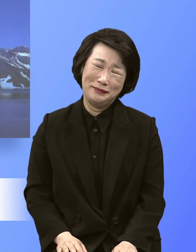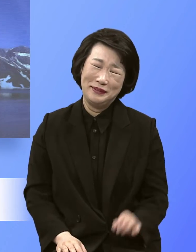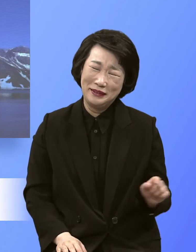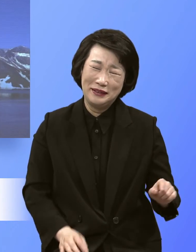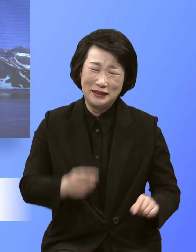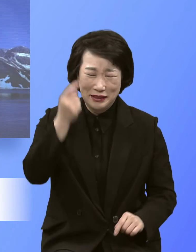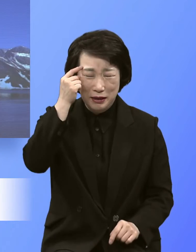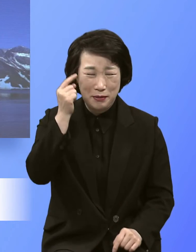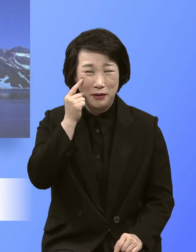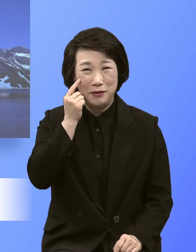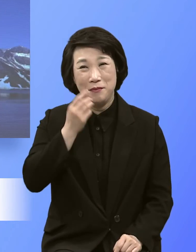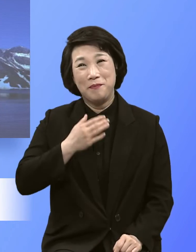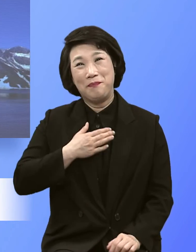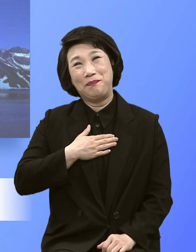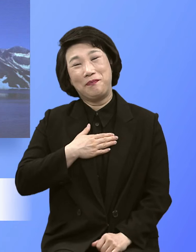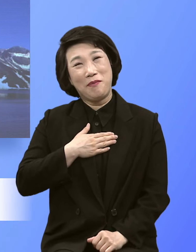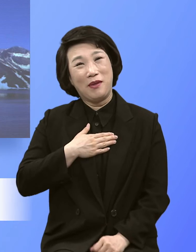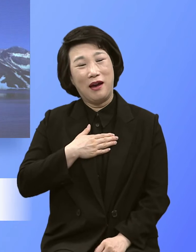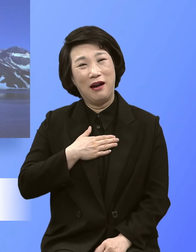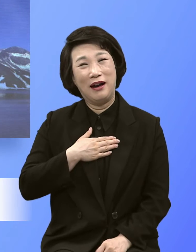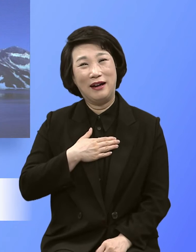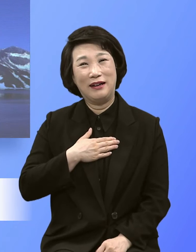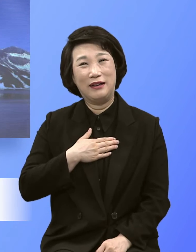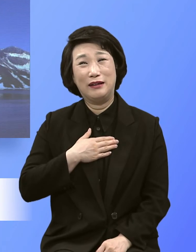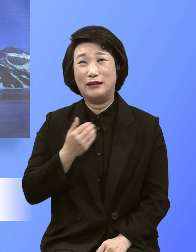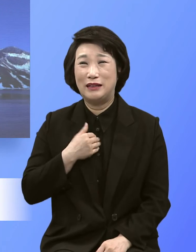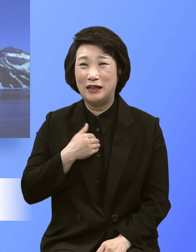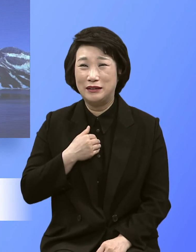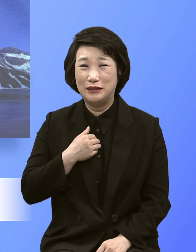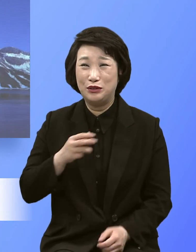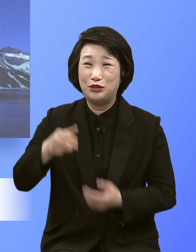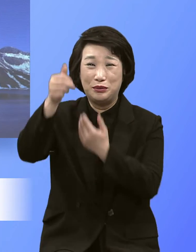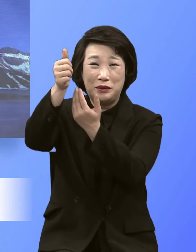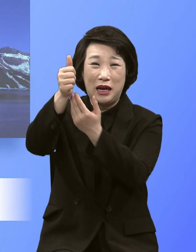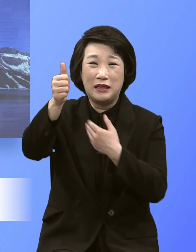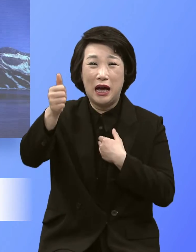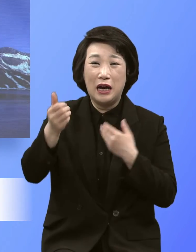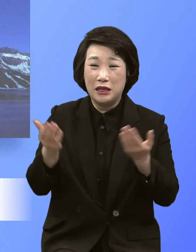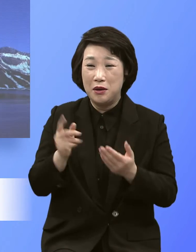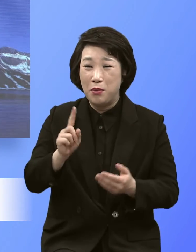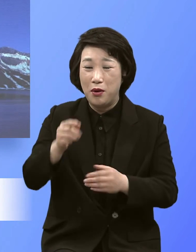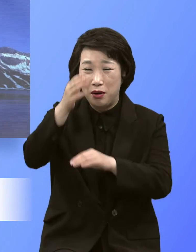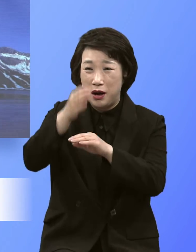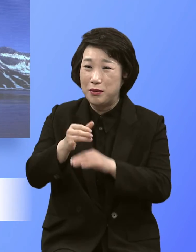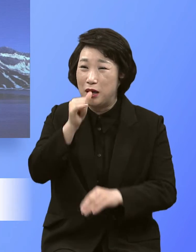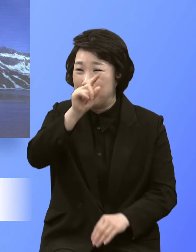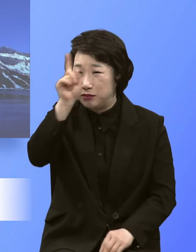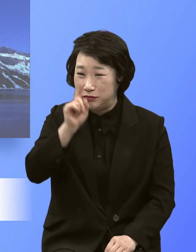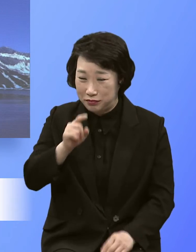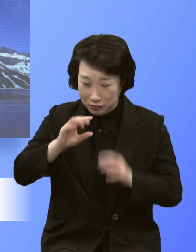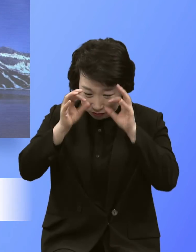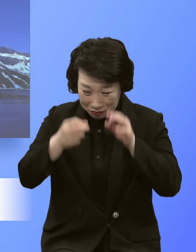가만히 바라보면서 나는 우리 주님 앞에 뭘 감사했나.